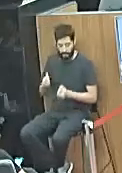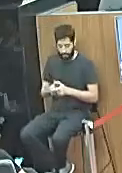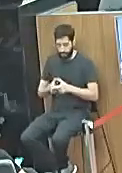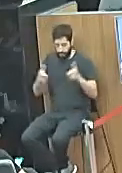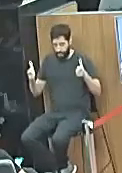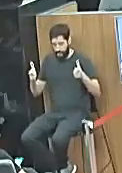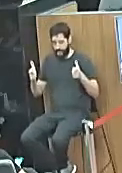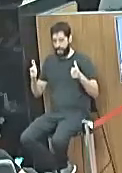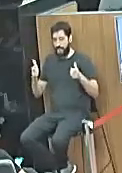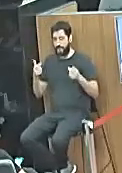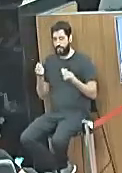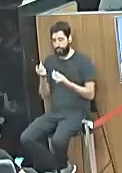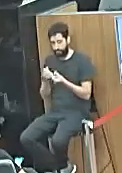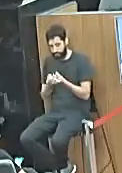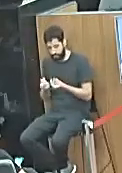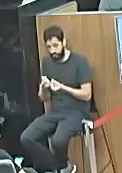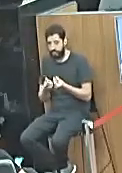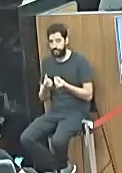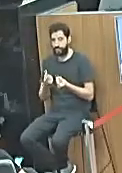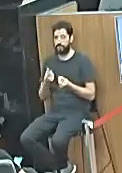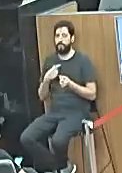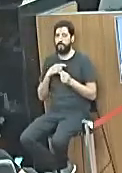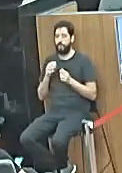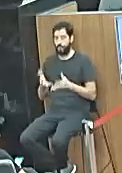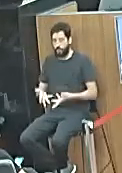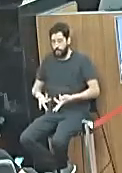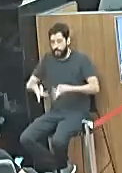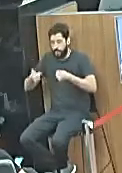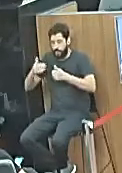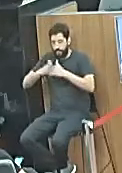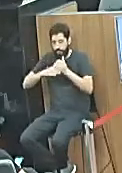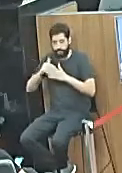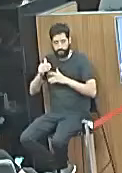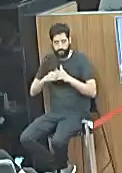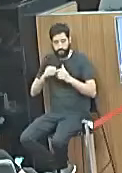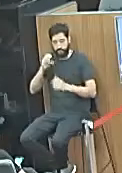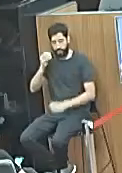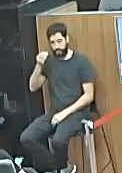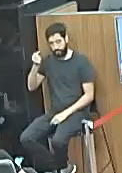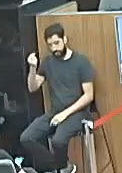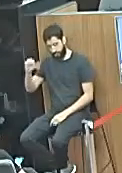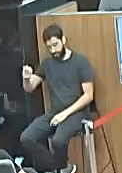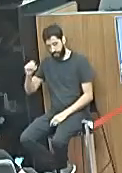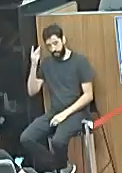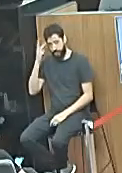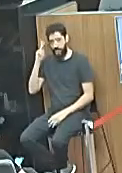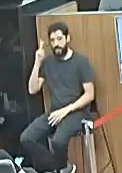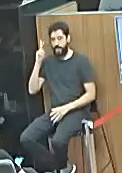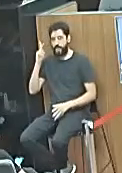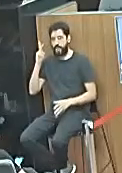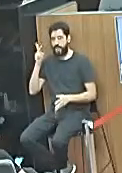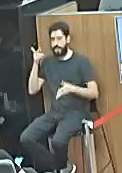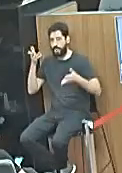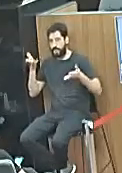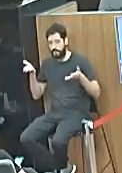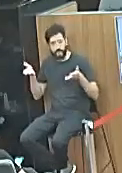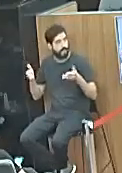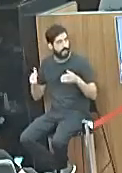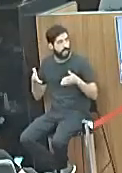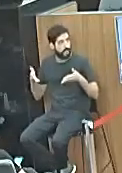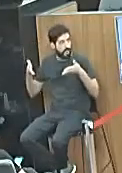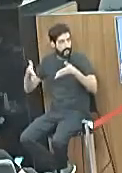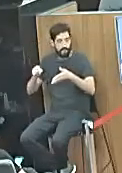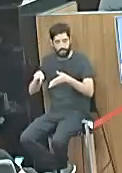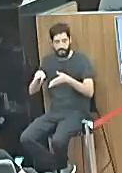ação 10/12 qualificação profissional do programa 0 89 para o atendimento específico deste